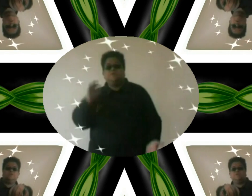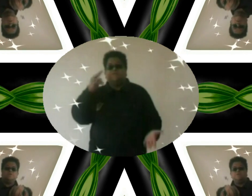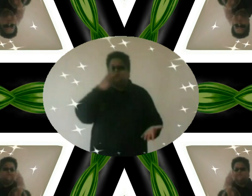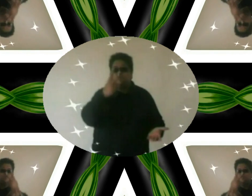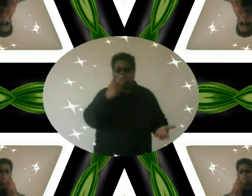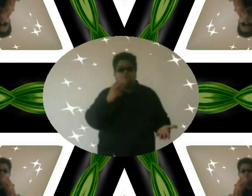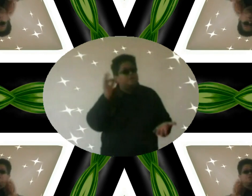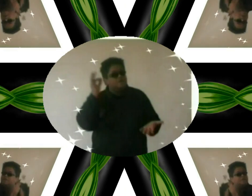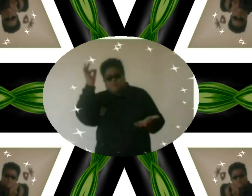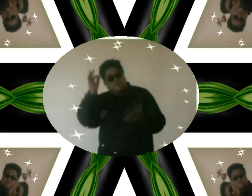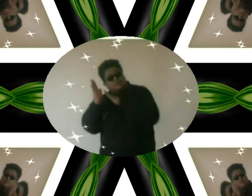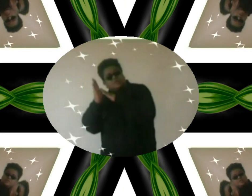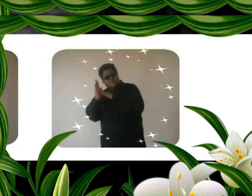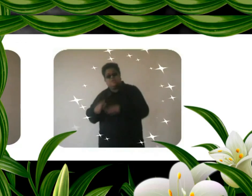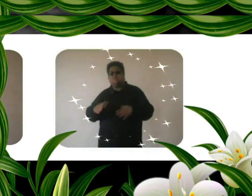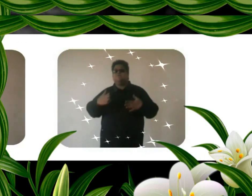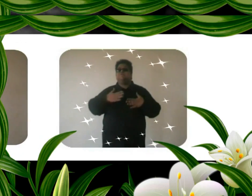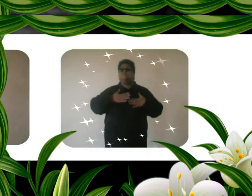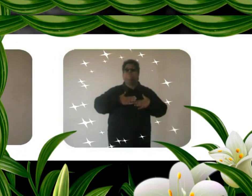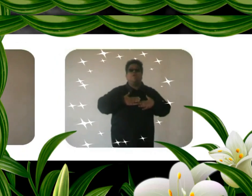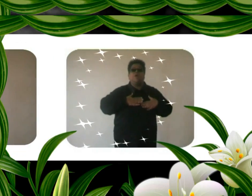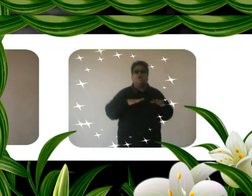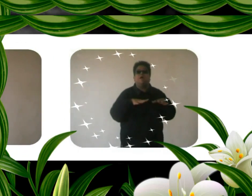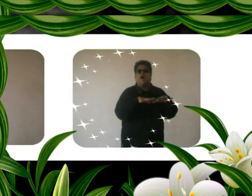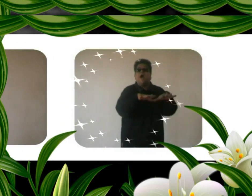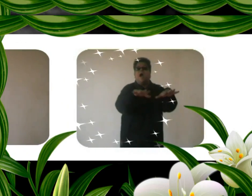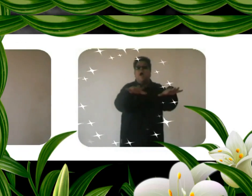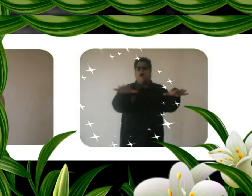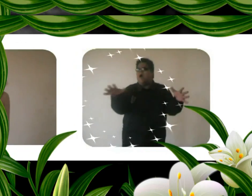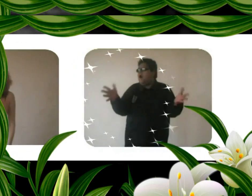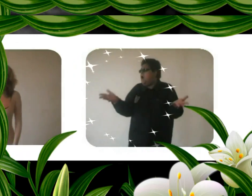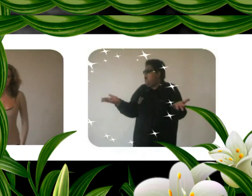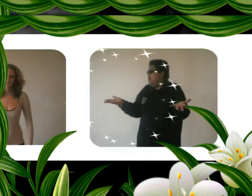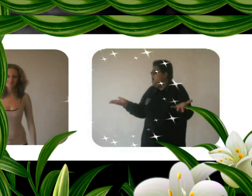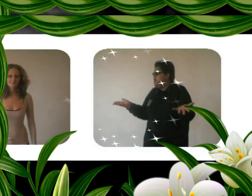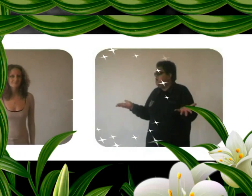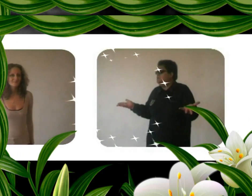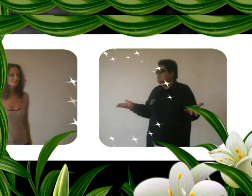Още ли виждаш в съня си своя град?